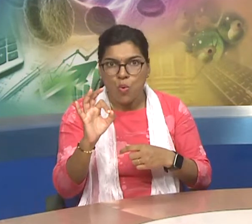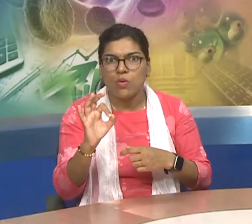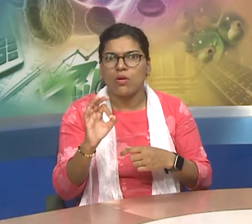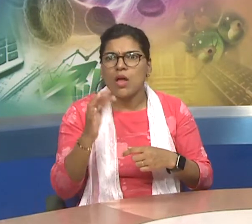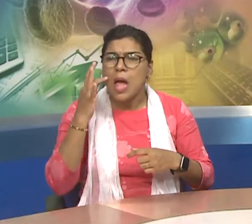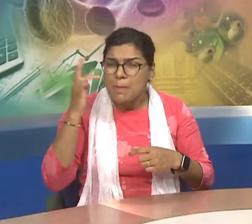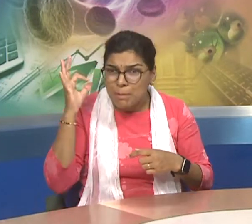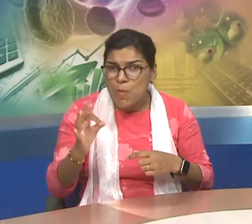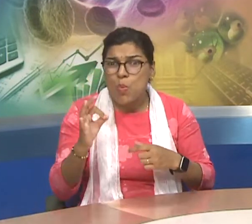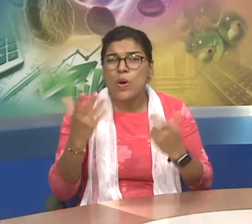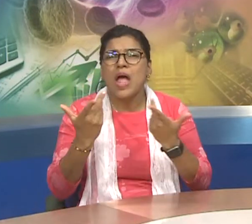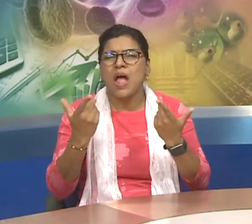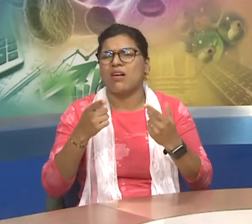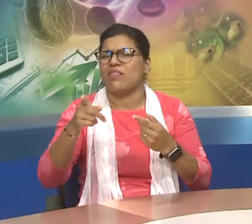pivotal,